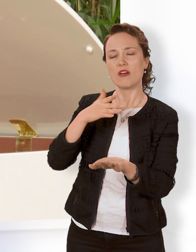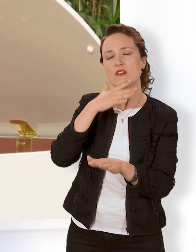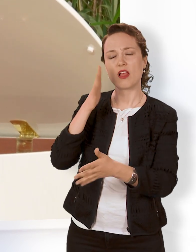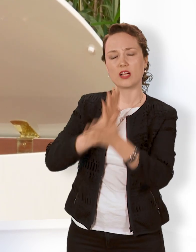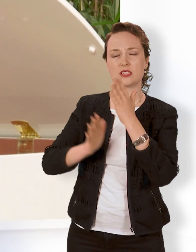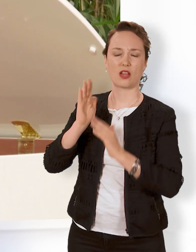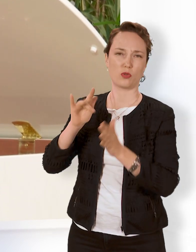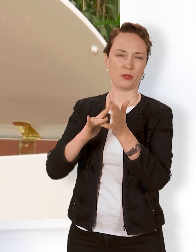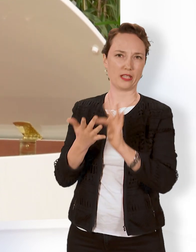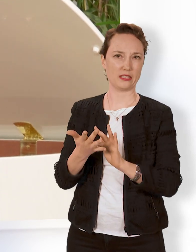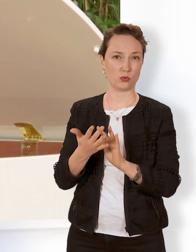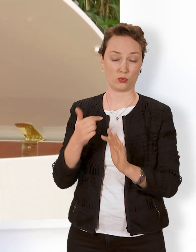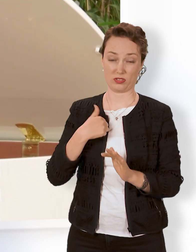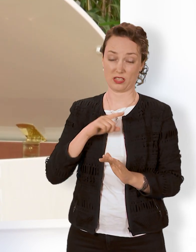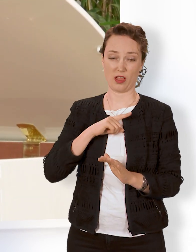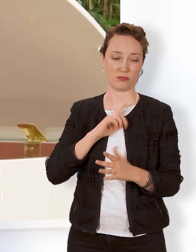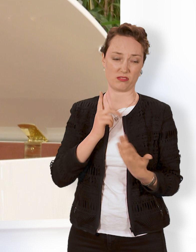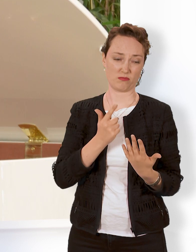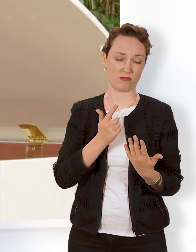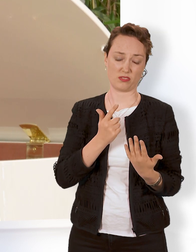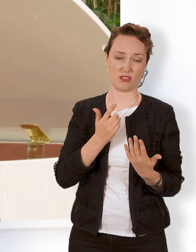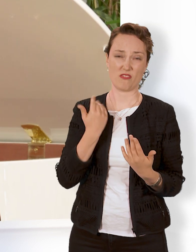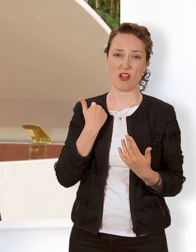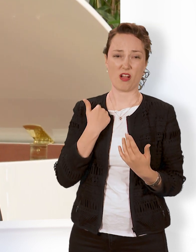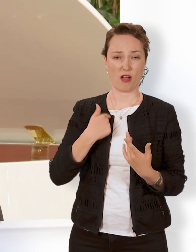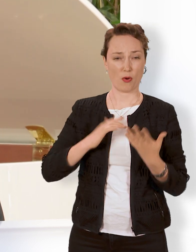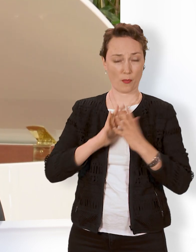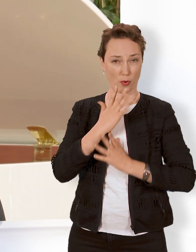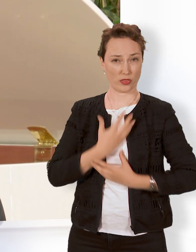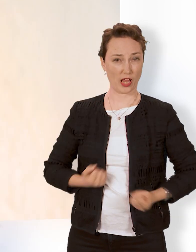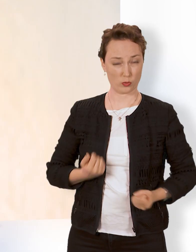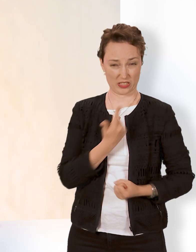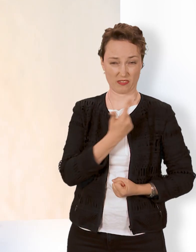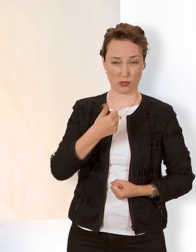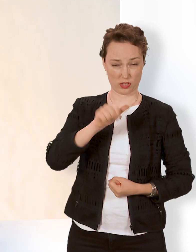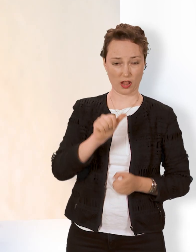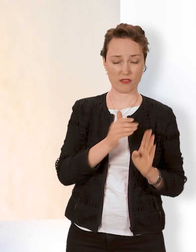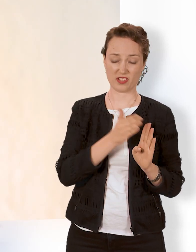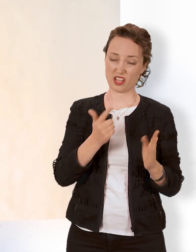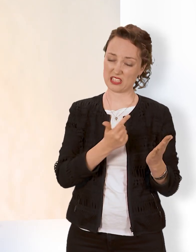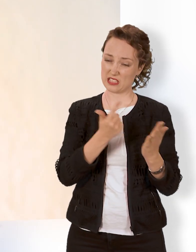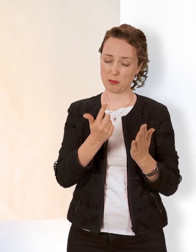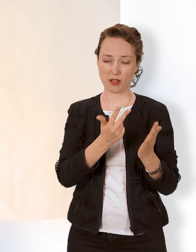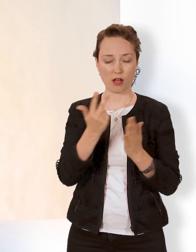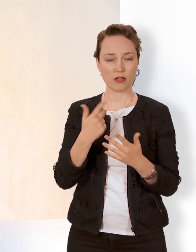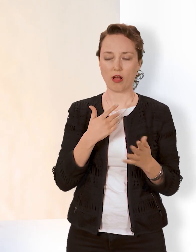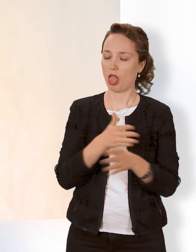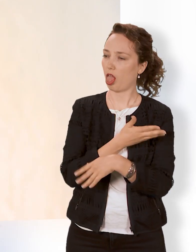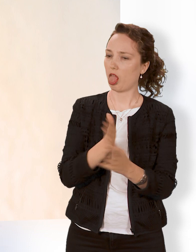lang nicht wusste, wohin mit mir, nach einem Burnout 2011, war das irgendwo